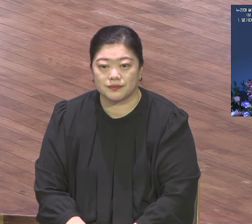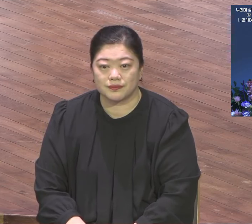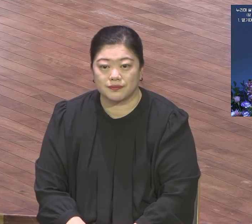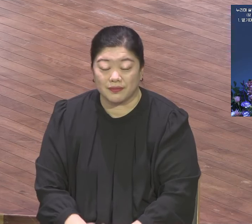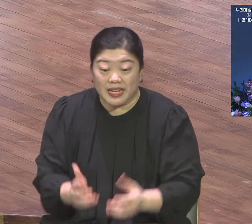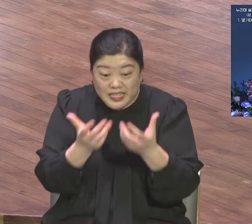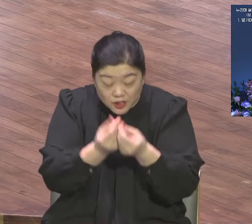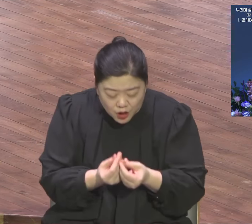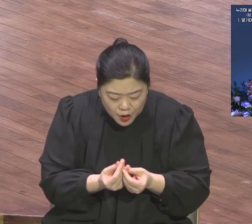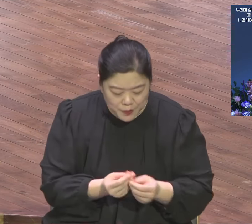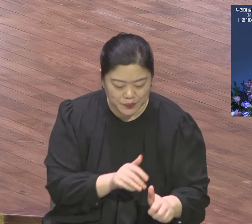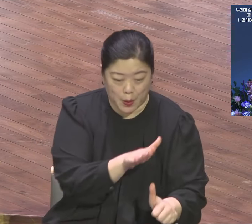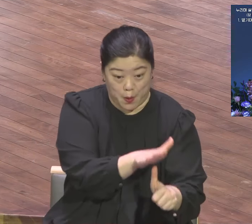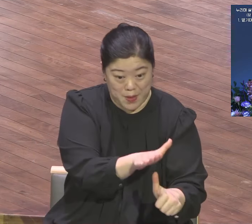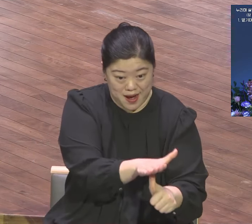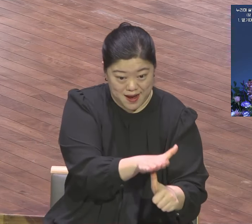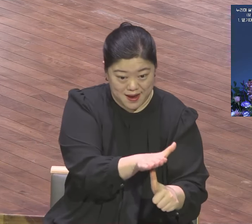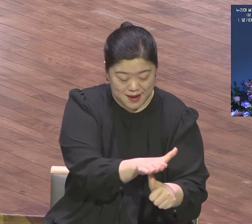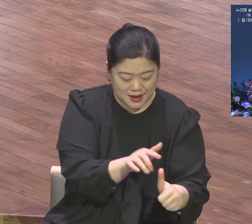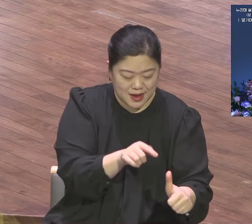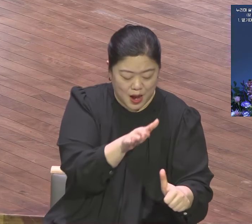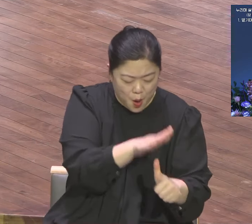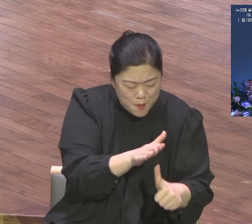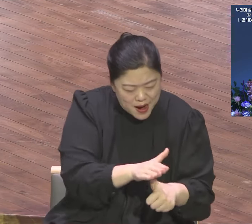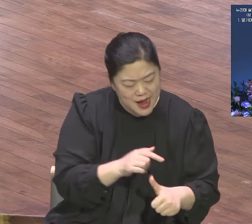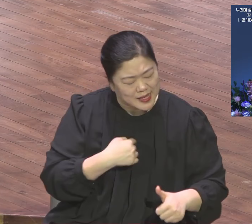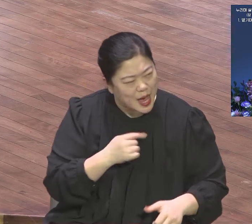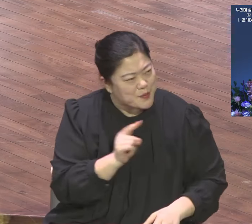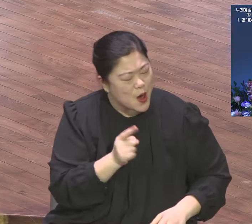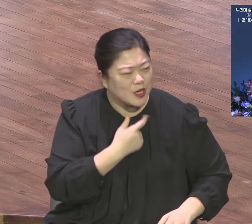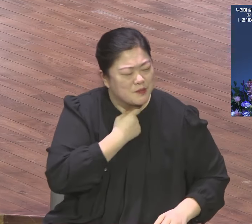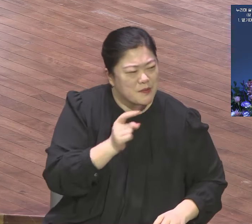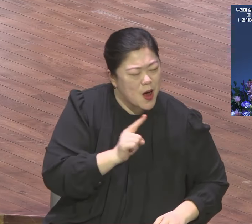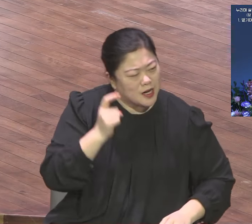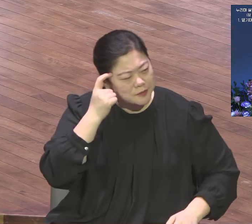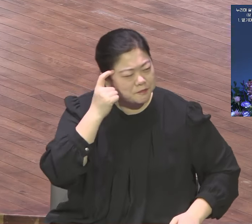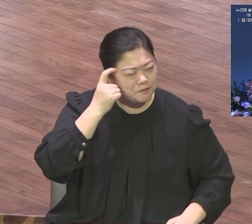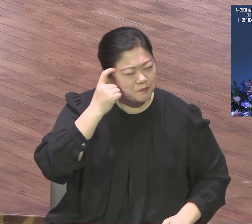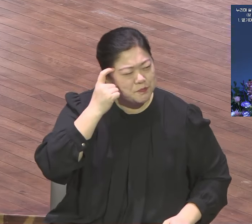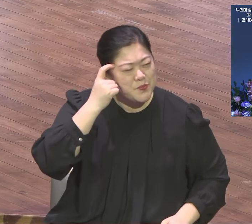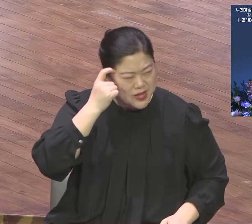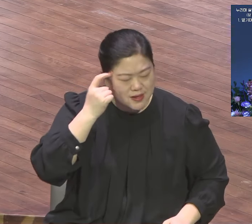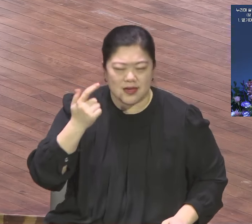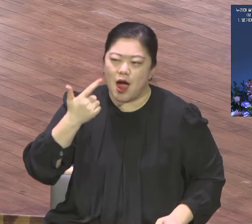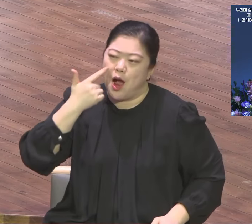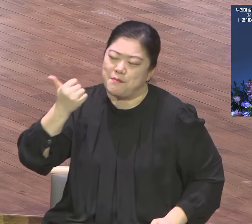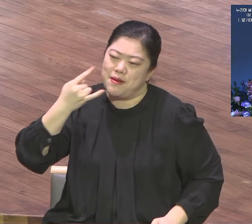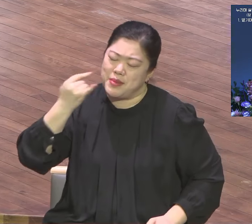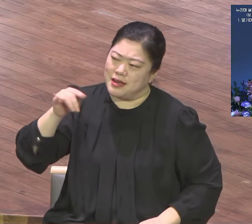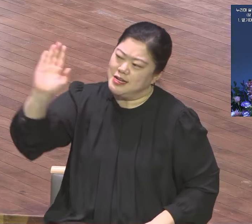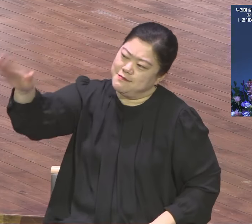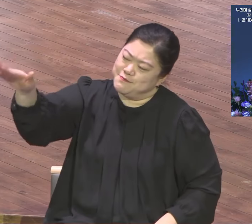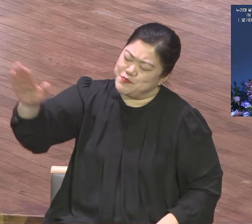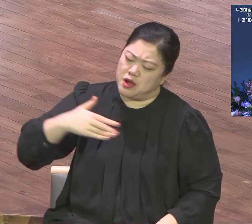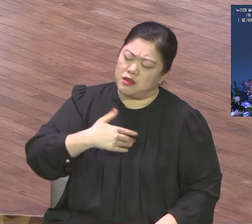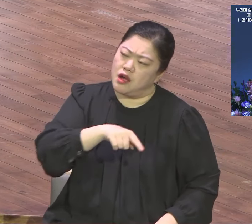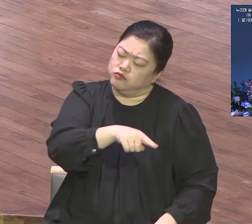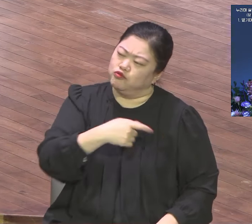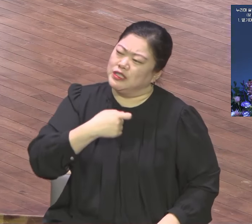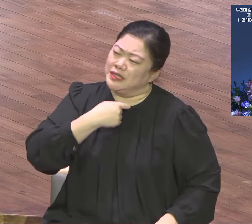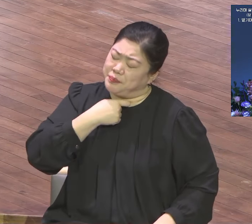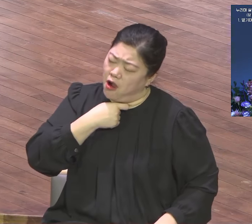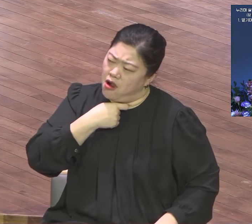자기 생각을 온전히 내보이면서 도움을 요청하는 것처럼